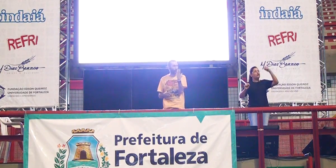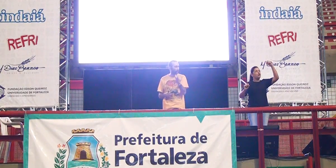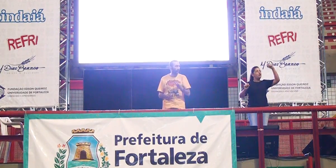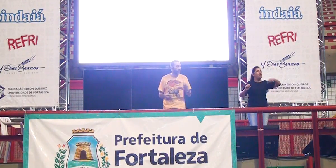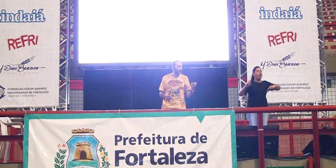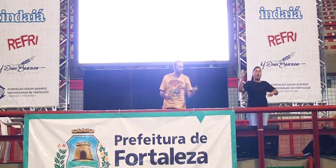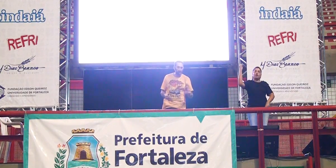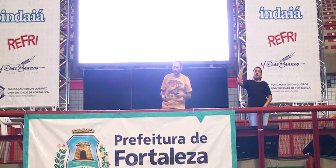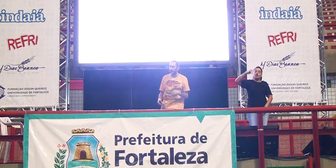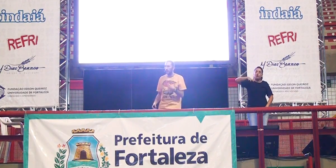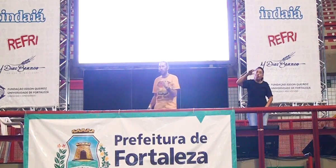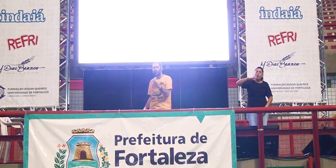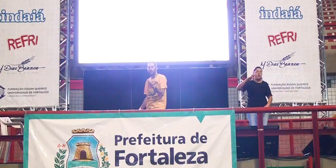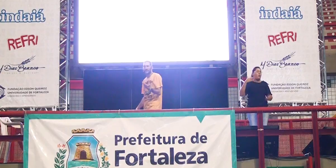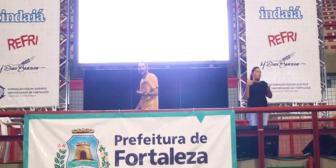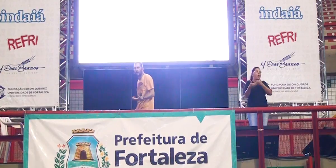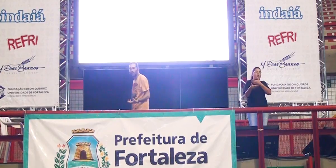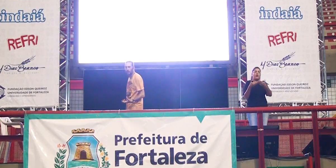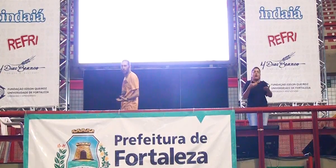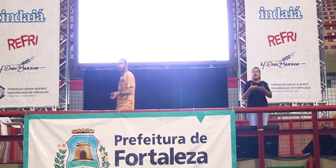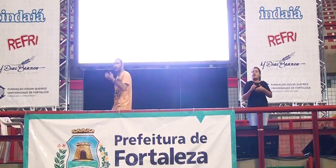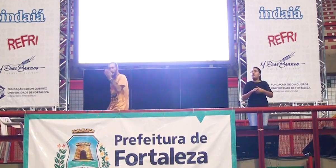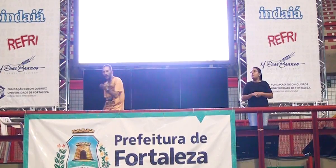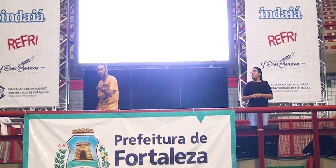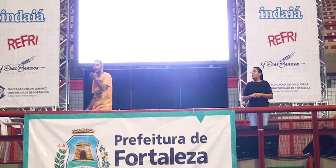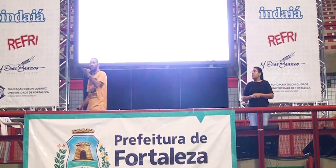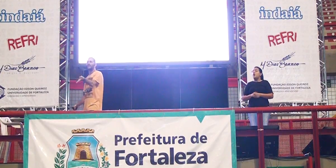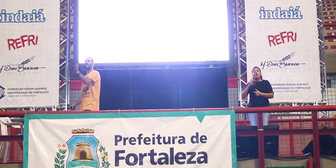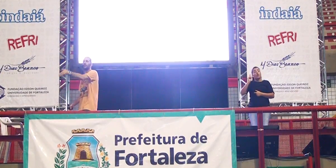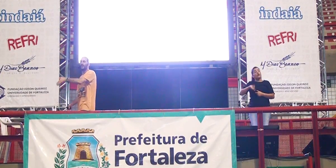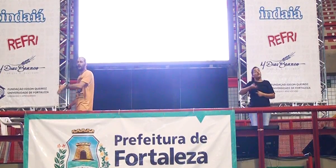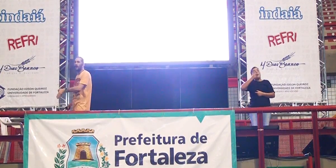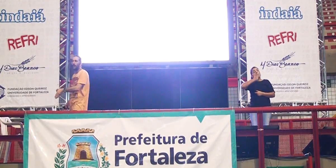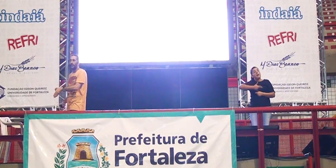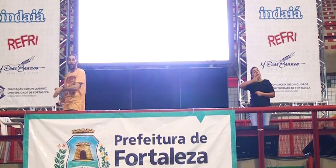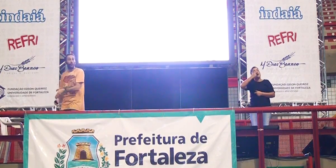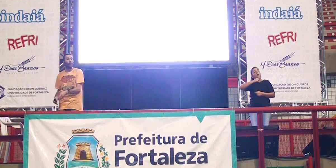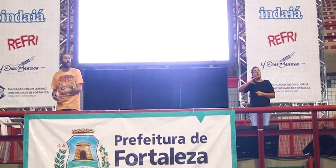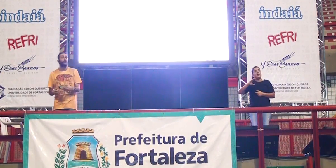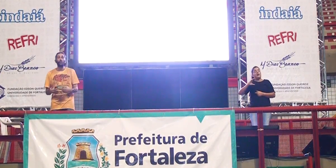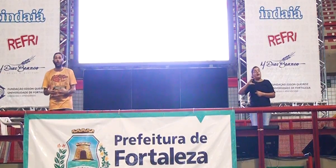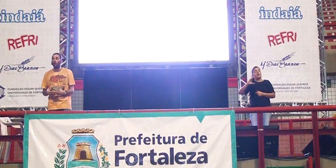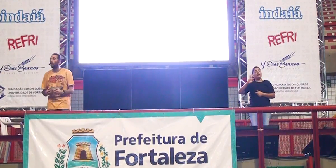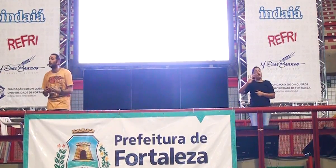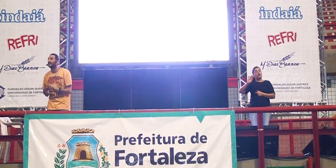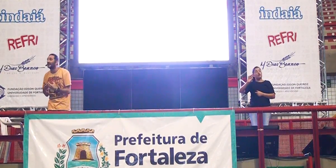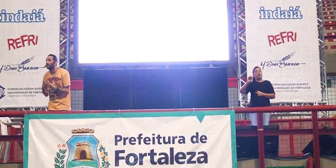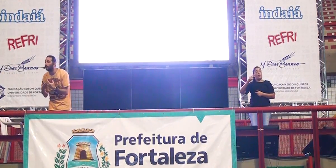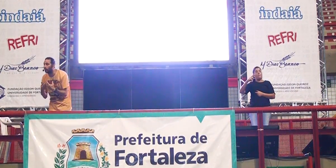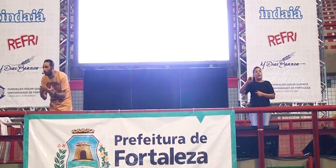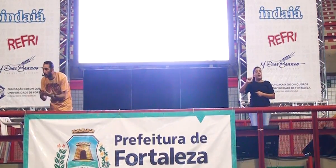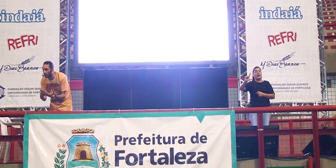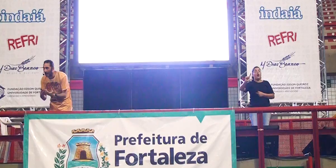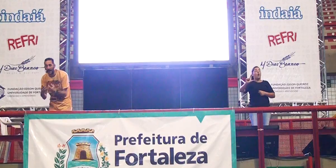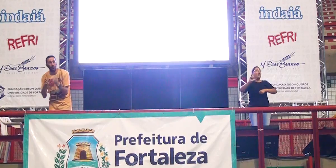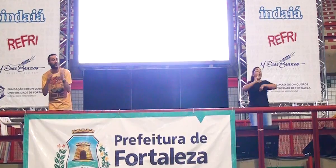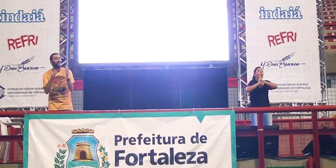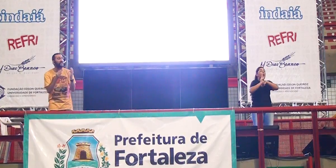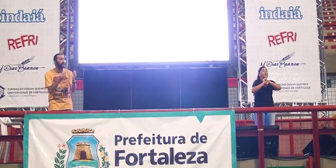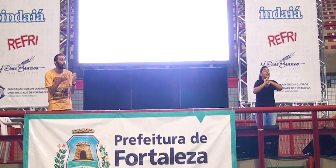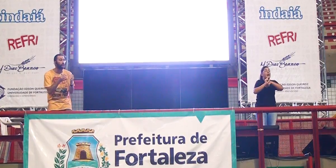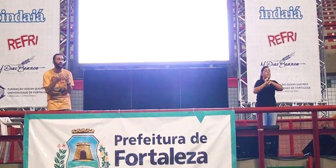numa chuva, né, colossal, o clima continua sendo tropical. O que mudou? O tempo.